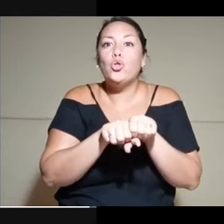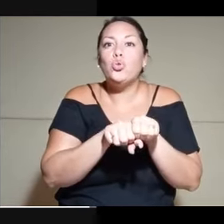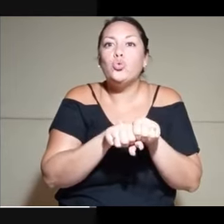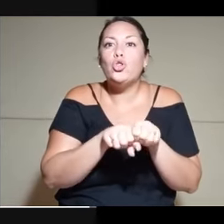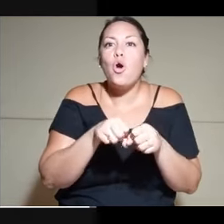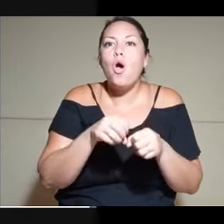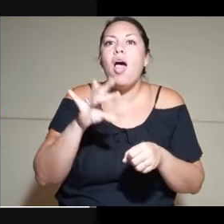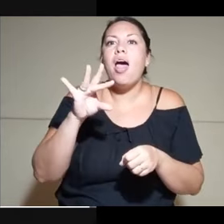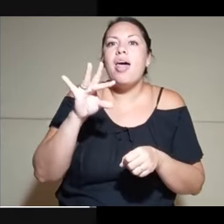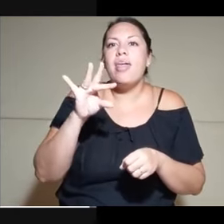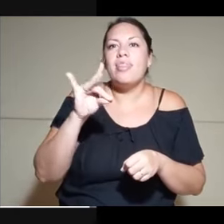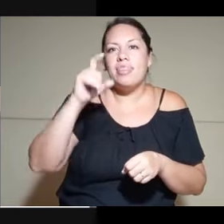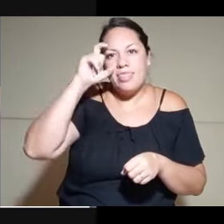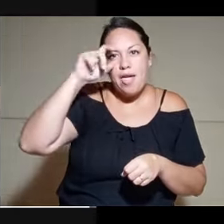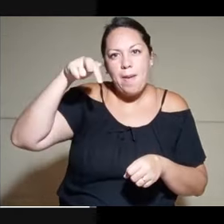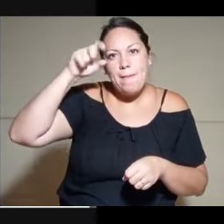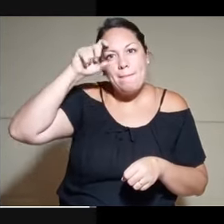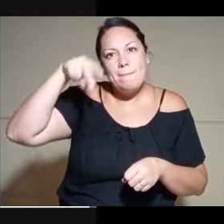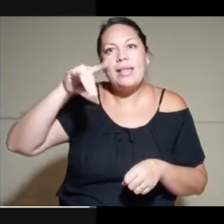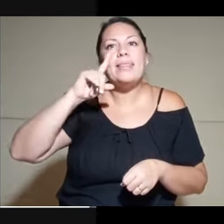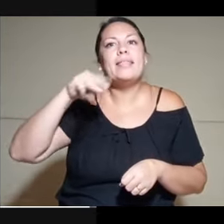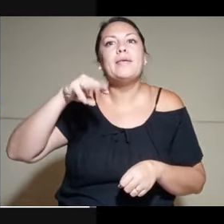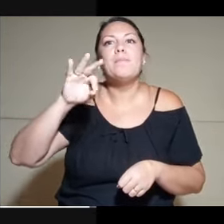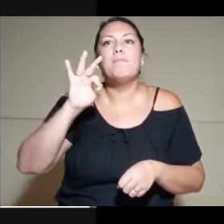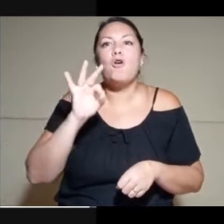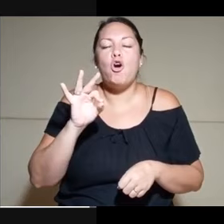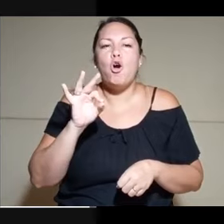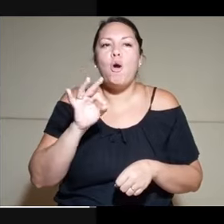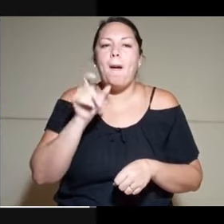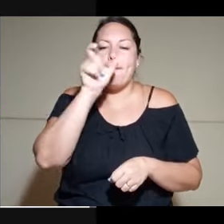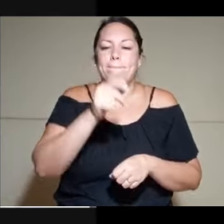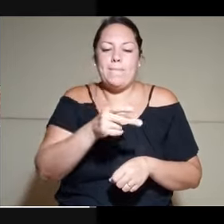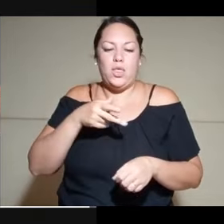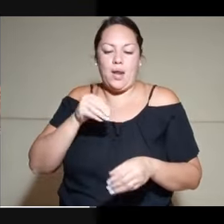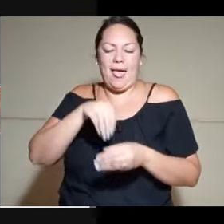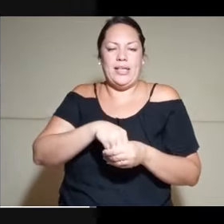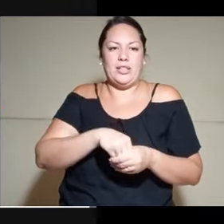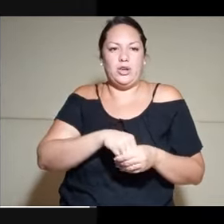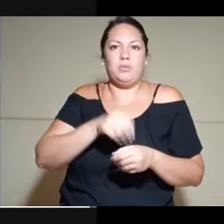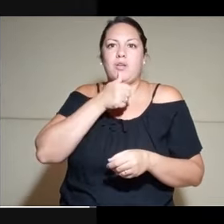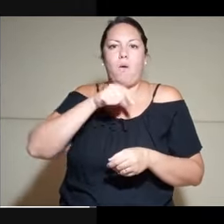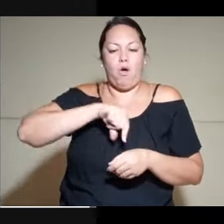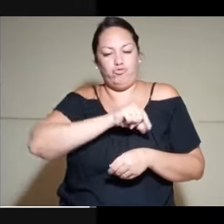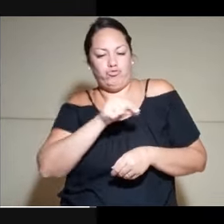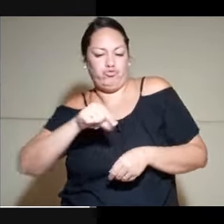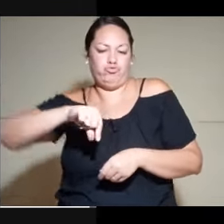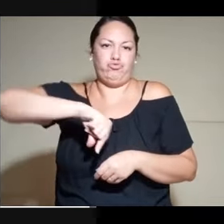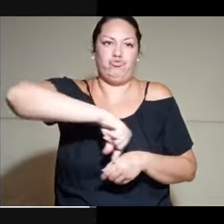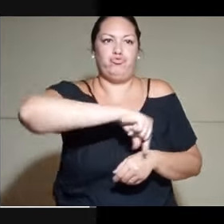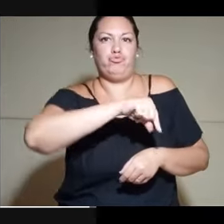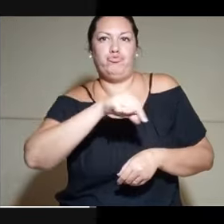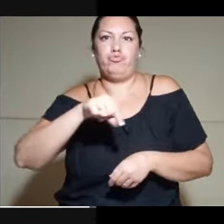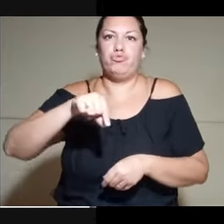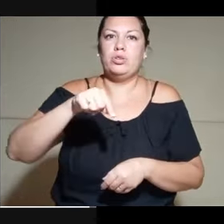llama? ¿El conducto central o conducto del epéndimo? Epéndimo. Ah, que es el que va por el medio de la